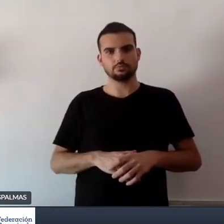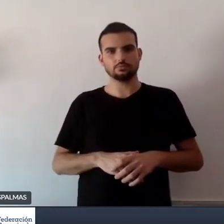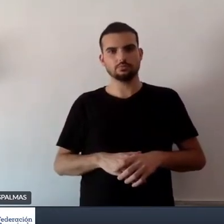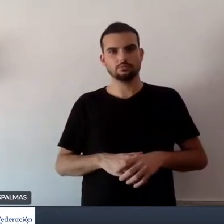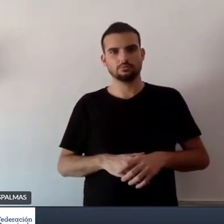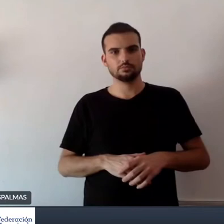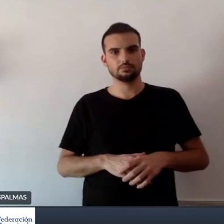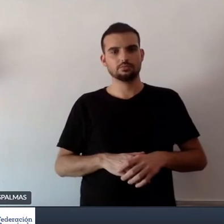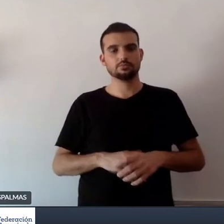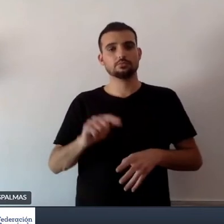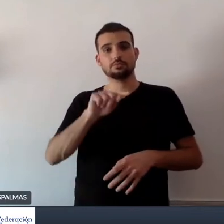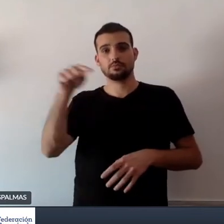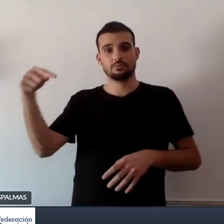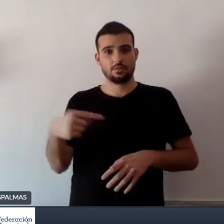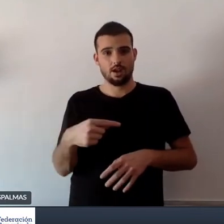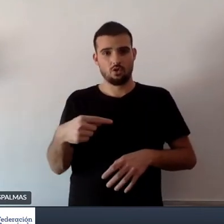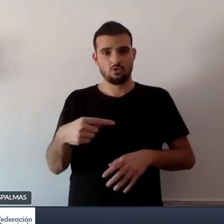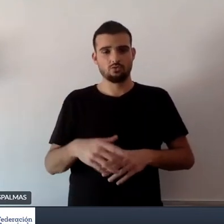Poste bajo Sermanini.